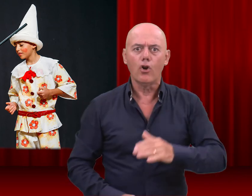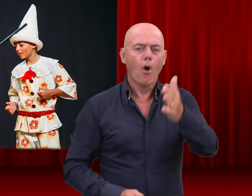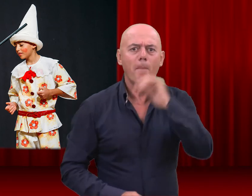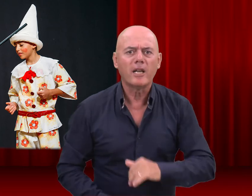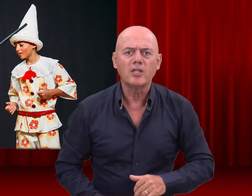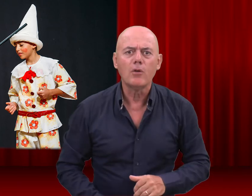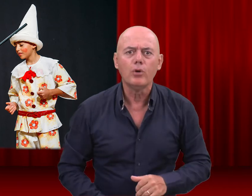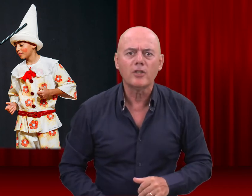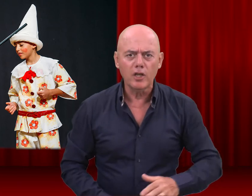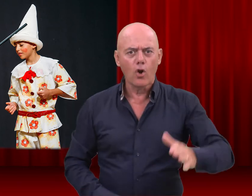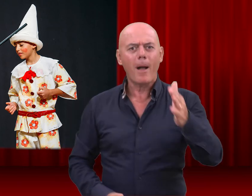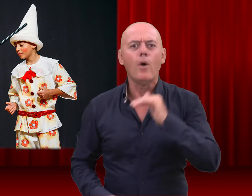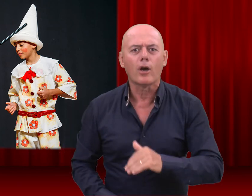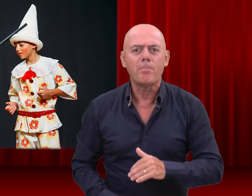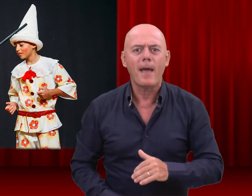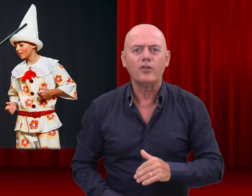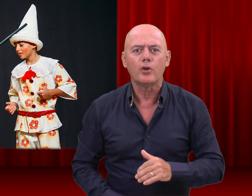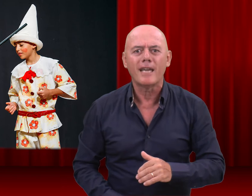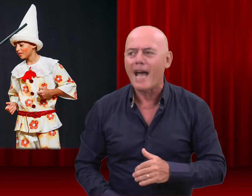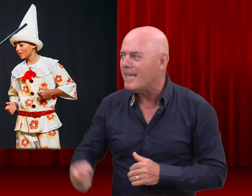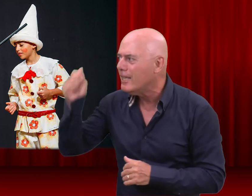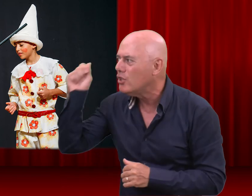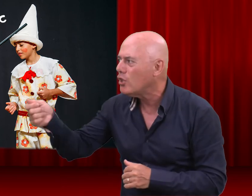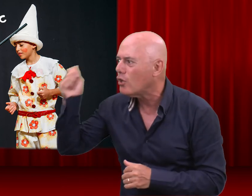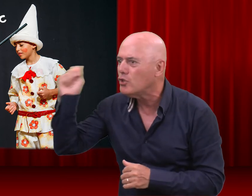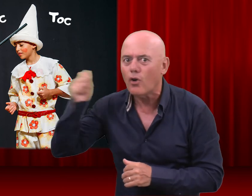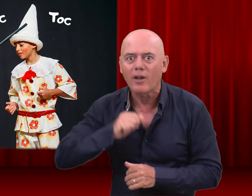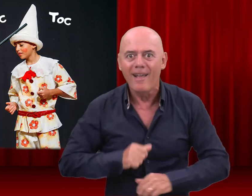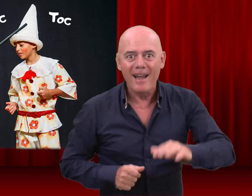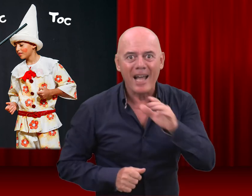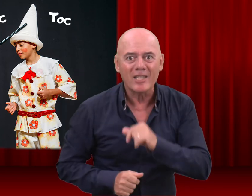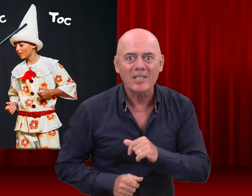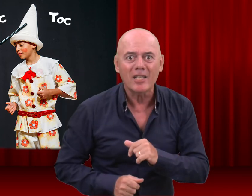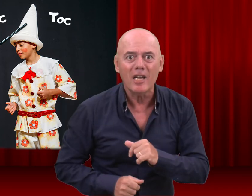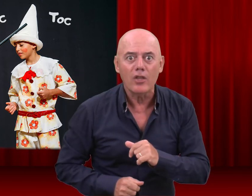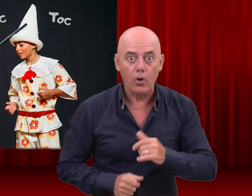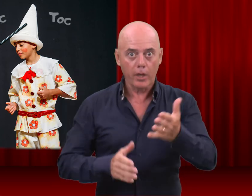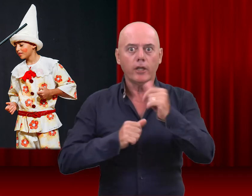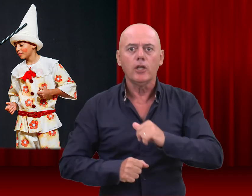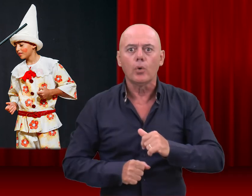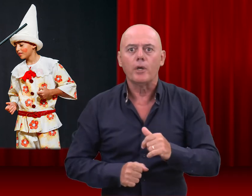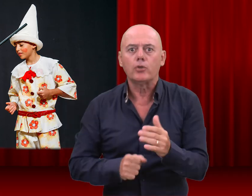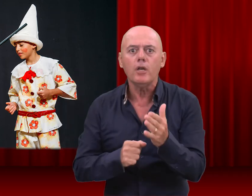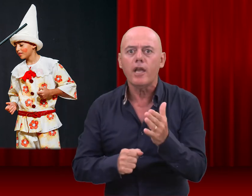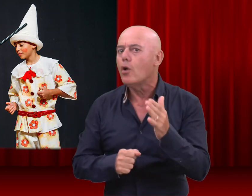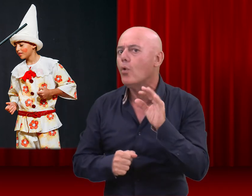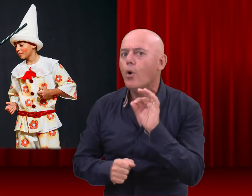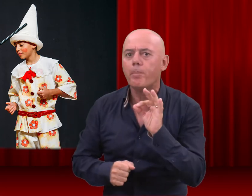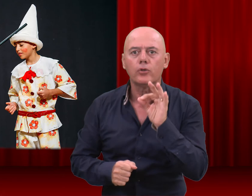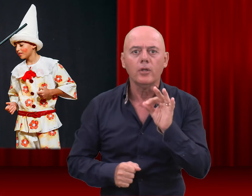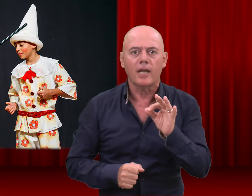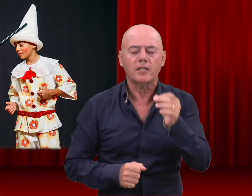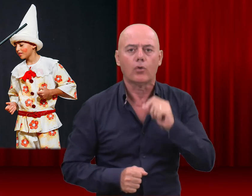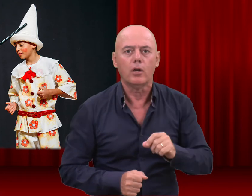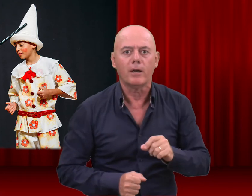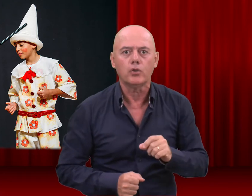il grillo, perché sei un burattino, ma quello che è peggio è che hai, toc toc, la testa di legno. E detto questo gli diede un